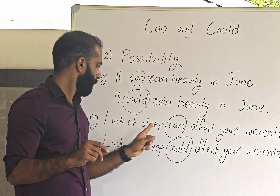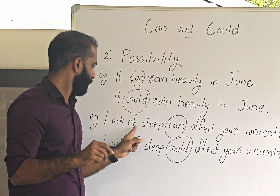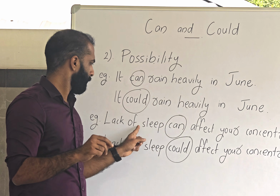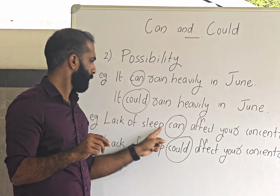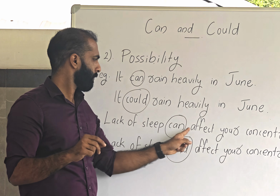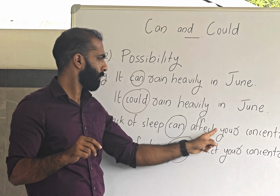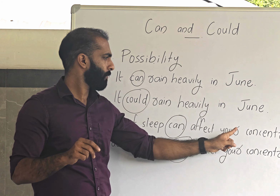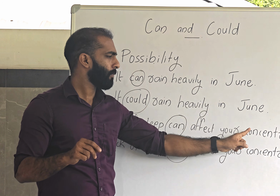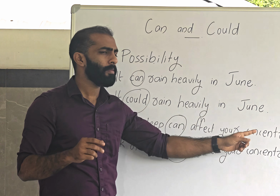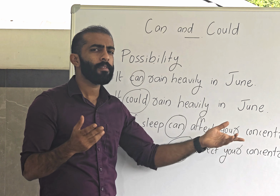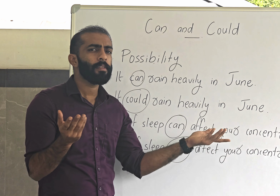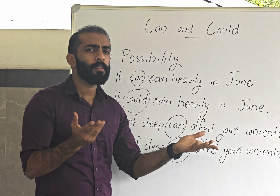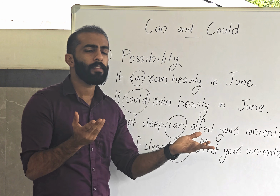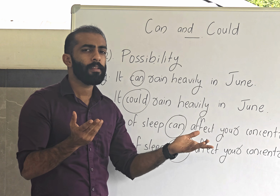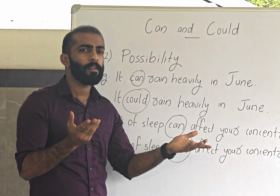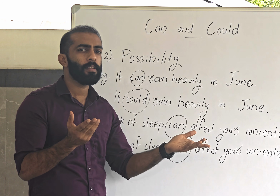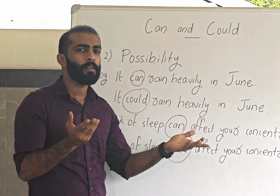കാര്യത്തെയുമാണ് സൂചിപ്പിക്കുന്നത്. ആദ്യത്തെ ഉദാഹരണം,